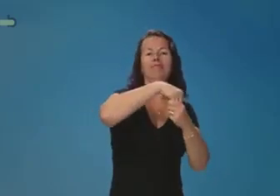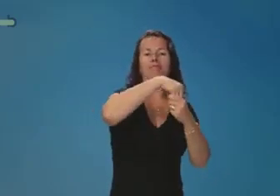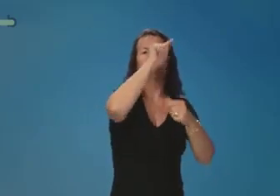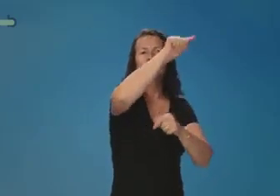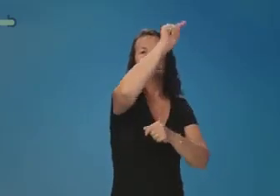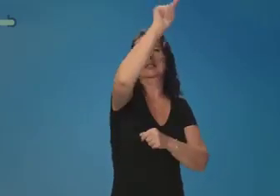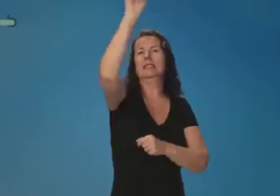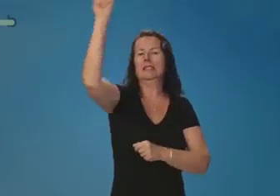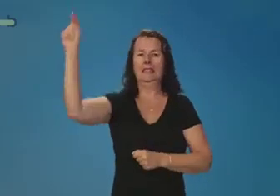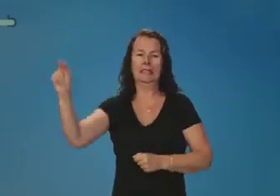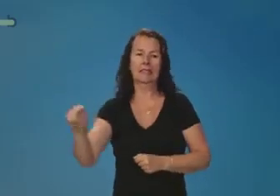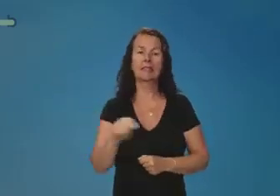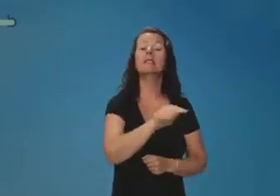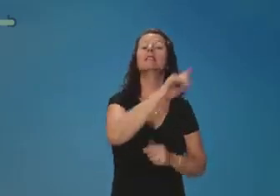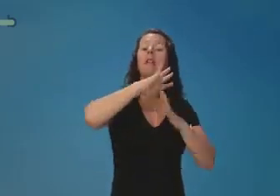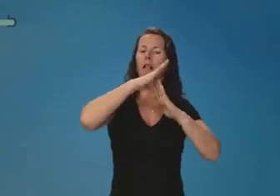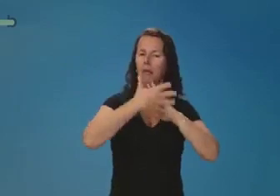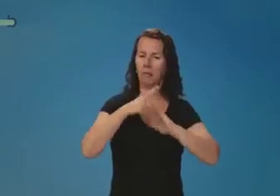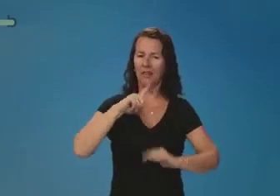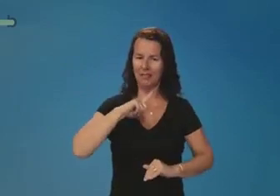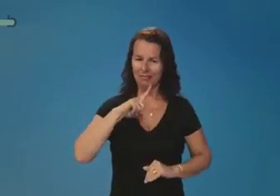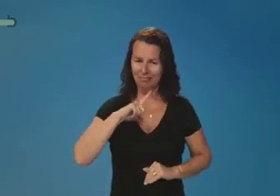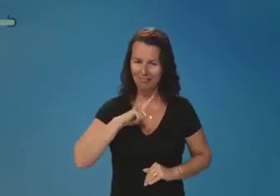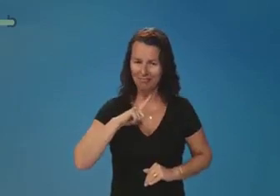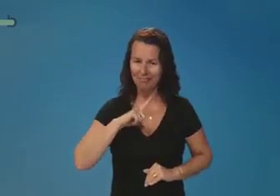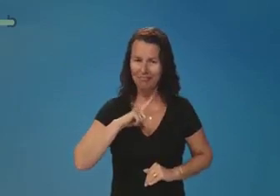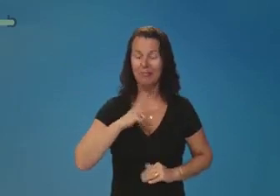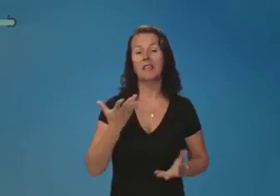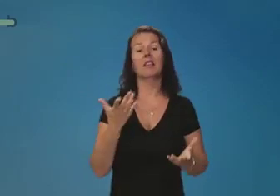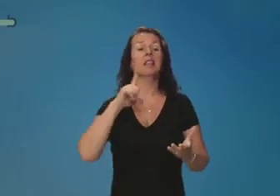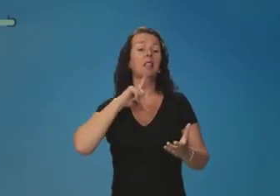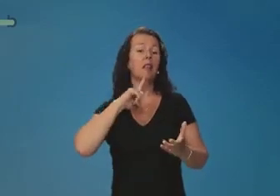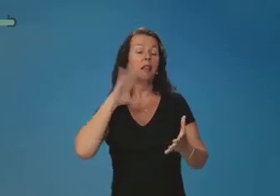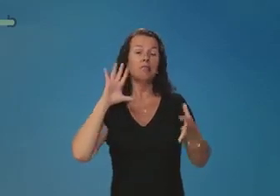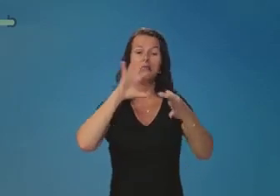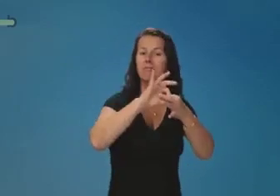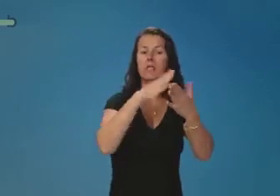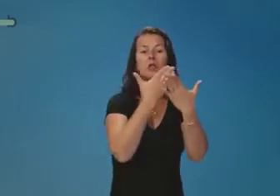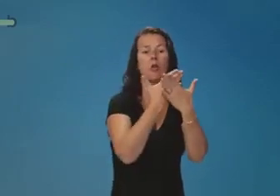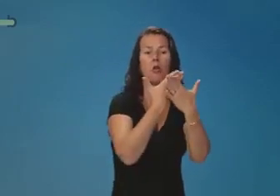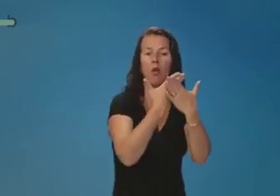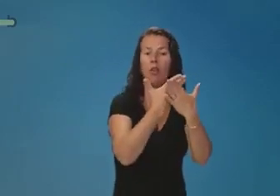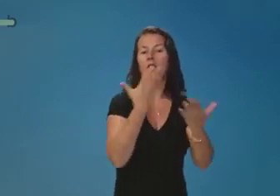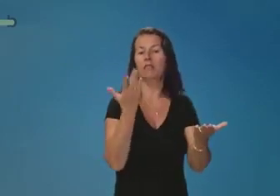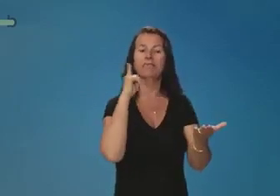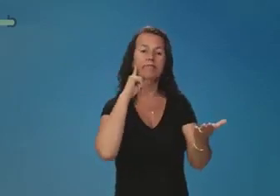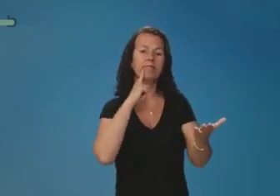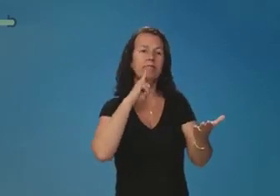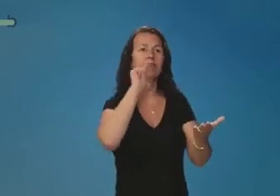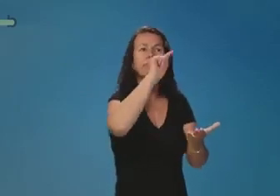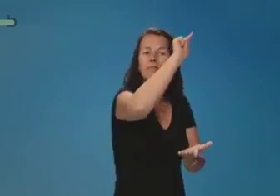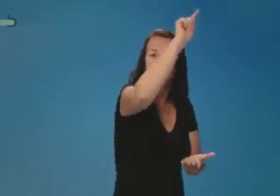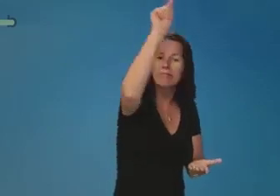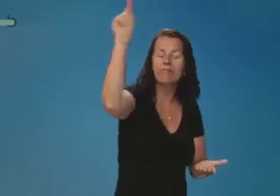vivem, ali está a Libras. Nas escolas onde os surdos frequentam, também